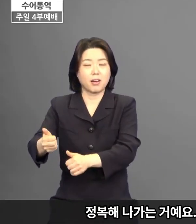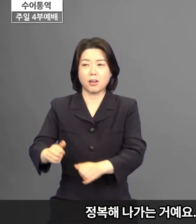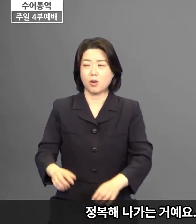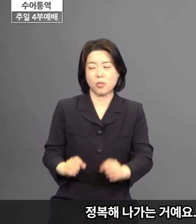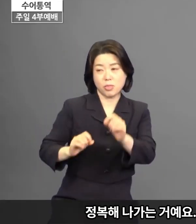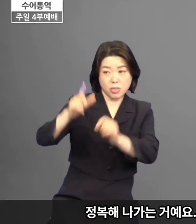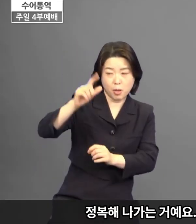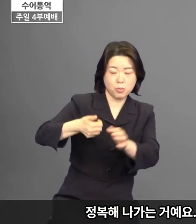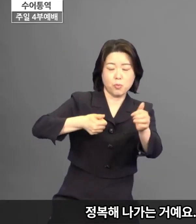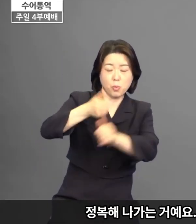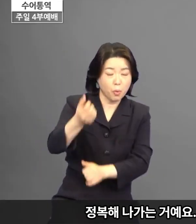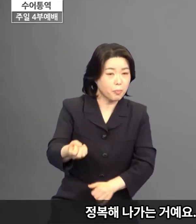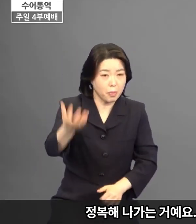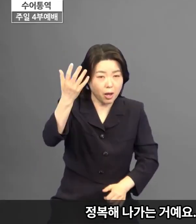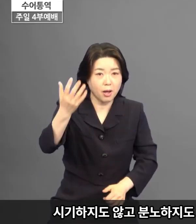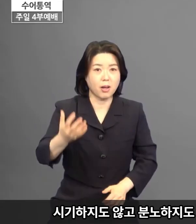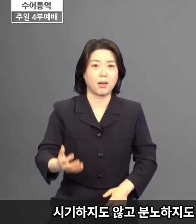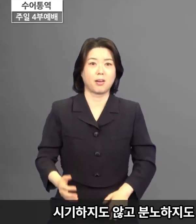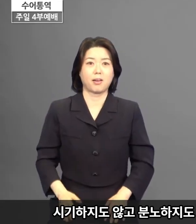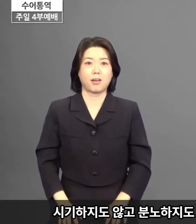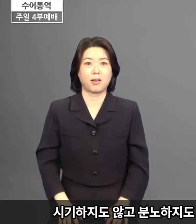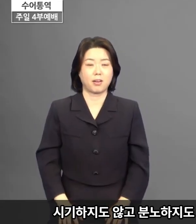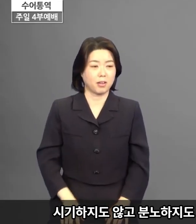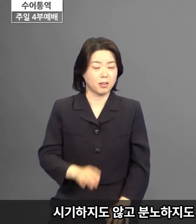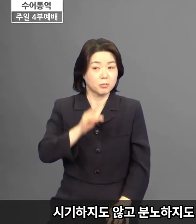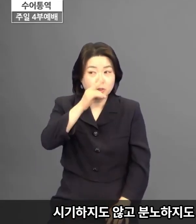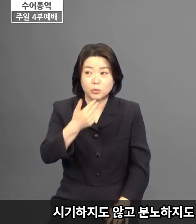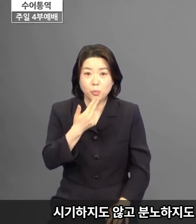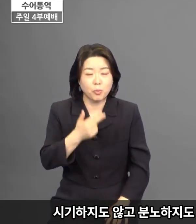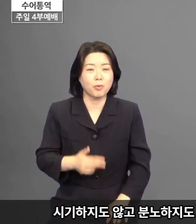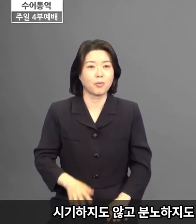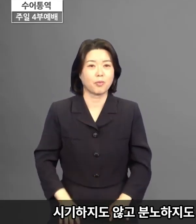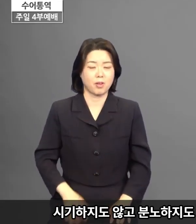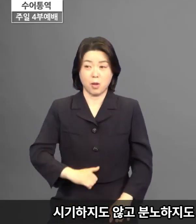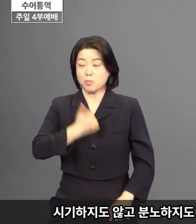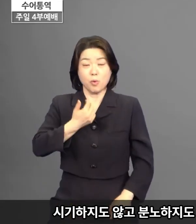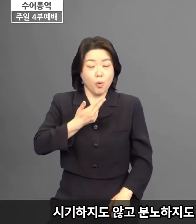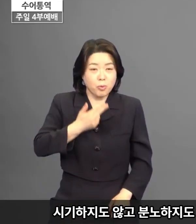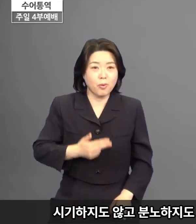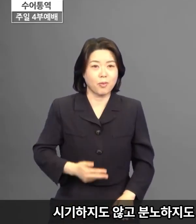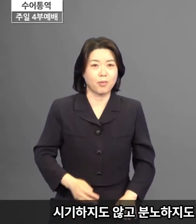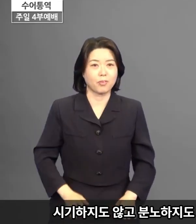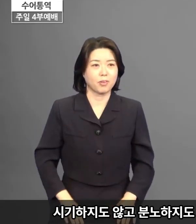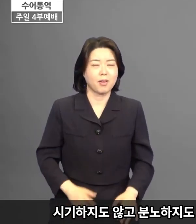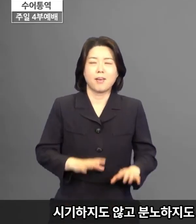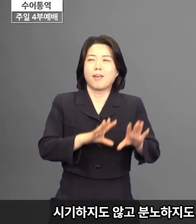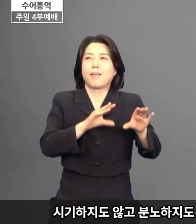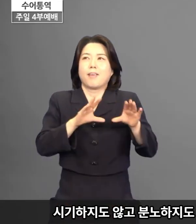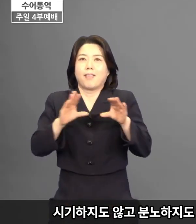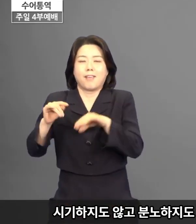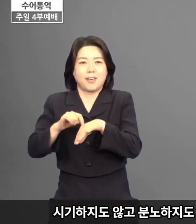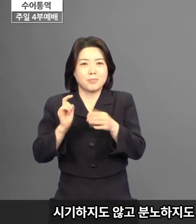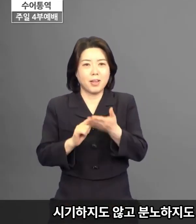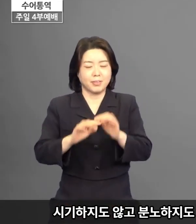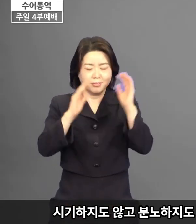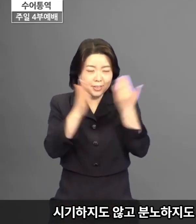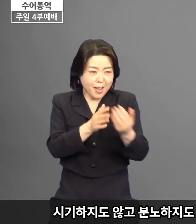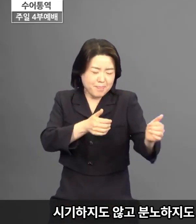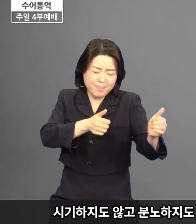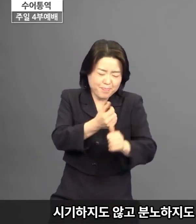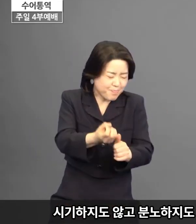다 이겨냈어요. 시기하지도 않고 분노하지도 않고 온유함으로 다